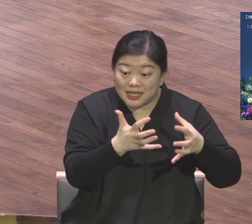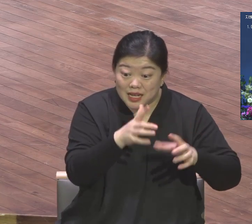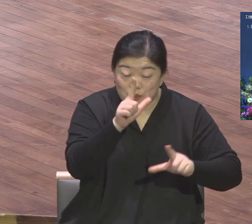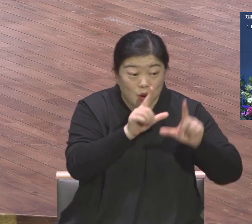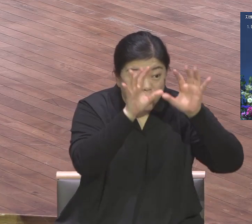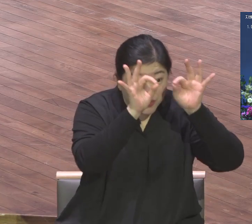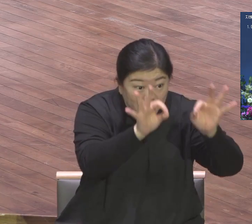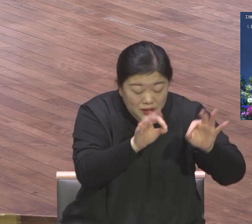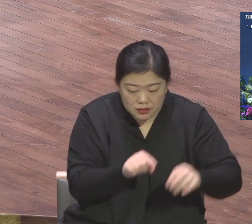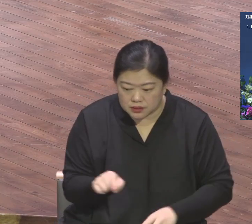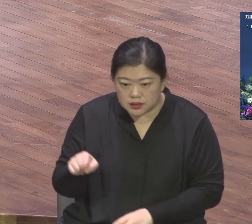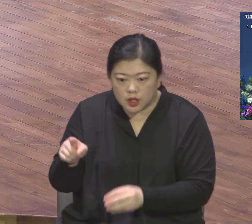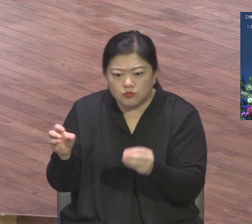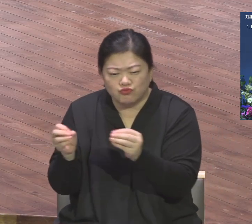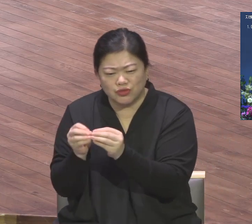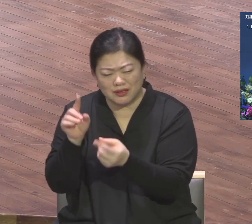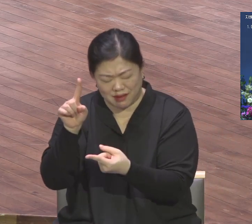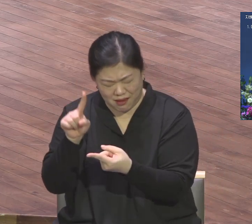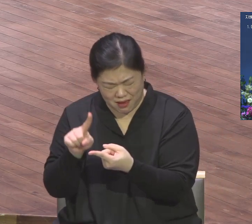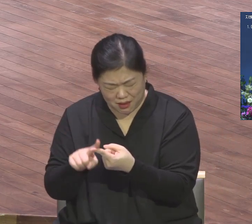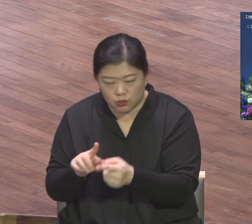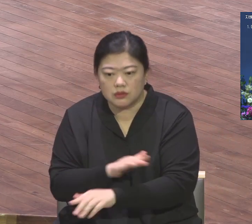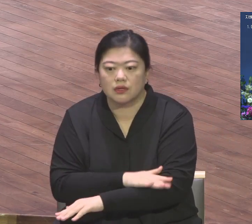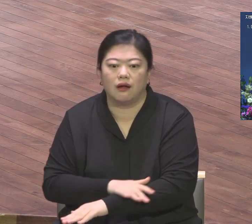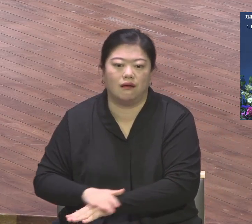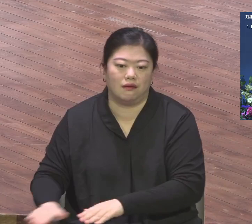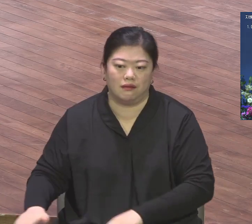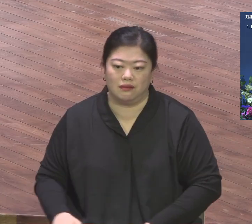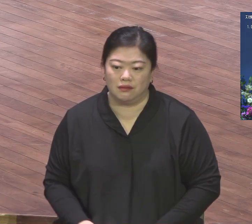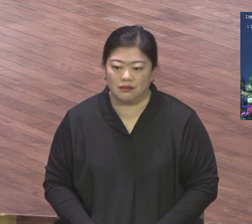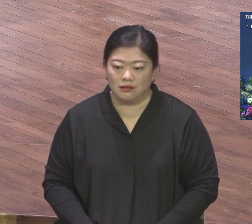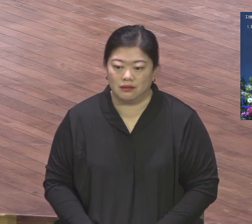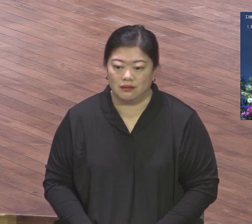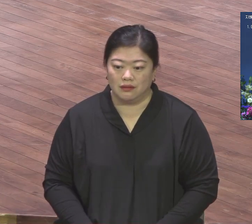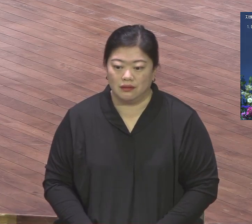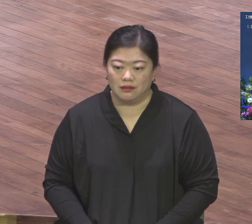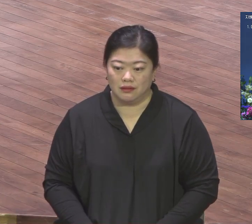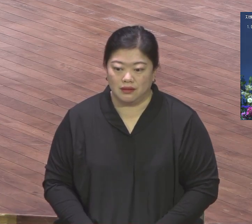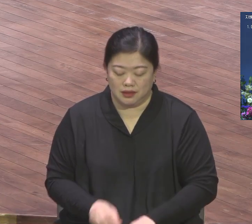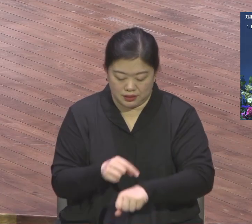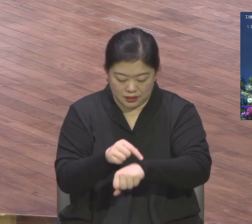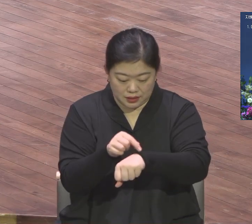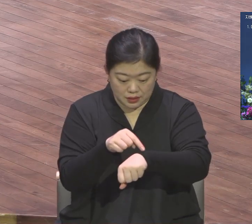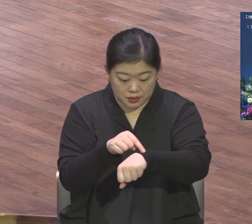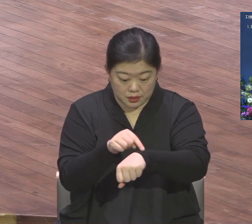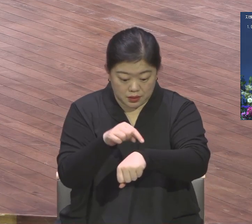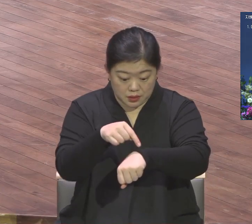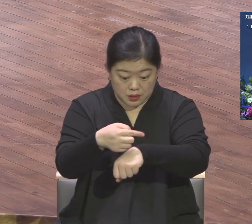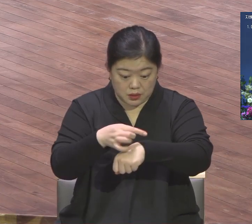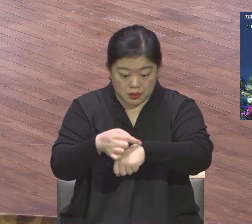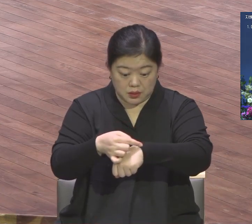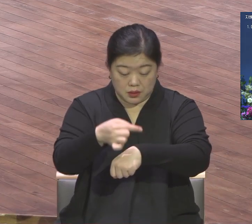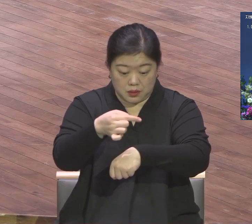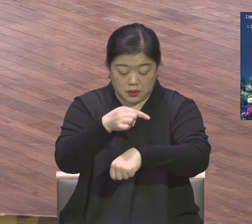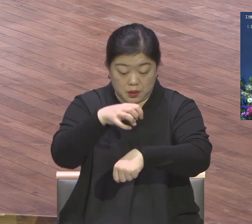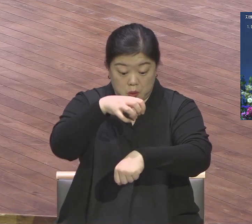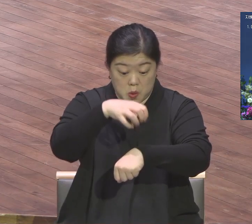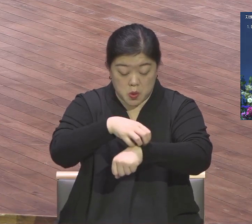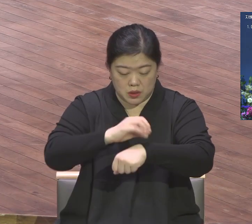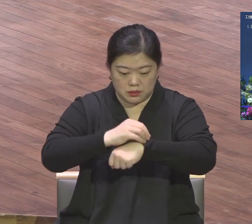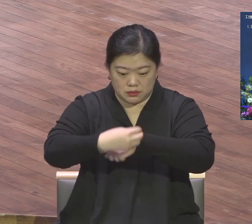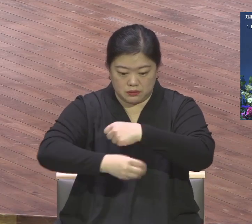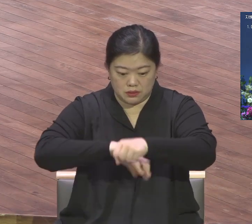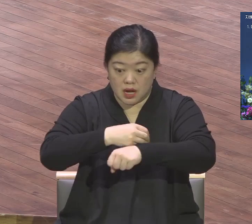제대로 깨닫지 못하고 외적인 행하는 것만으로도 세계를 지배했잖아. 이 실제적인